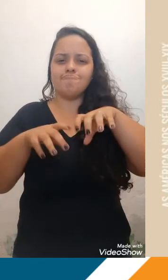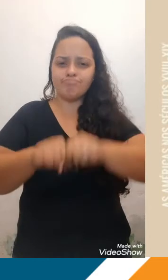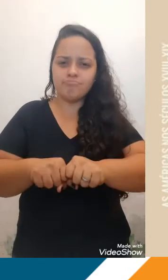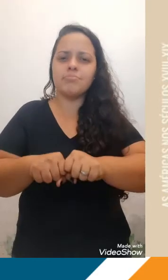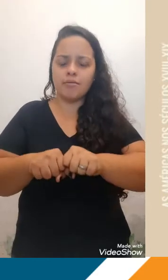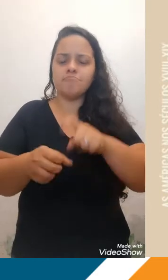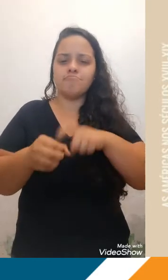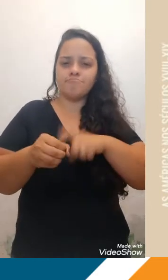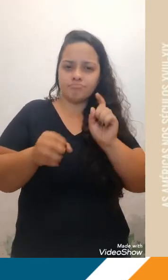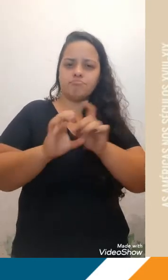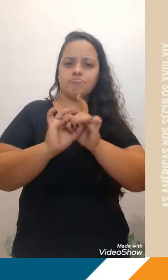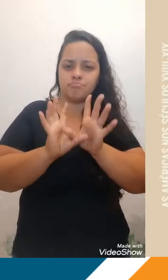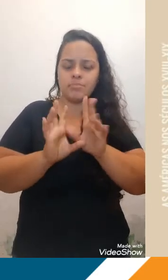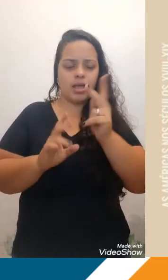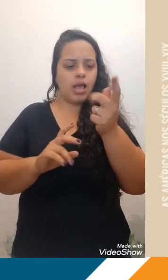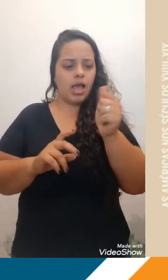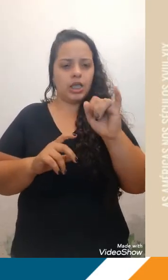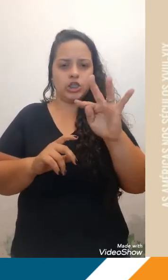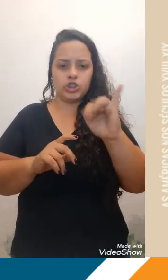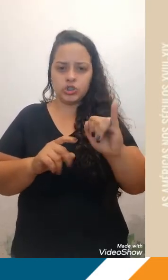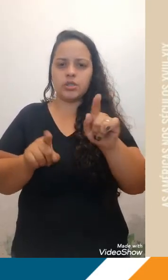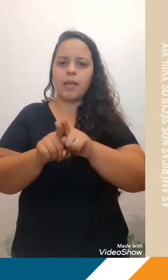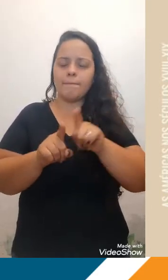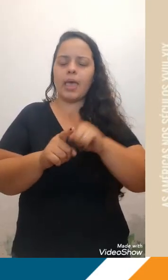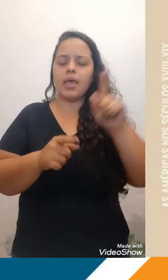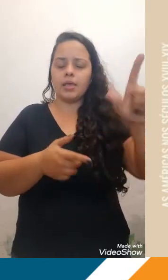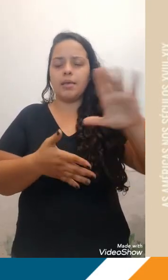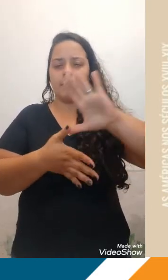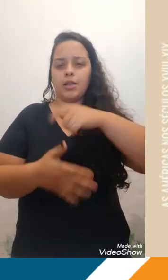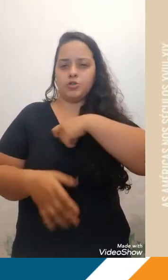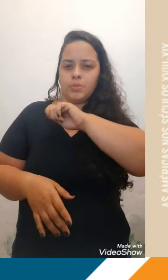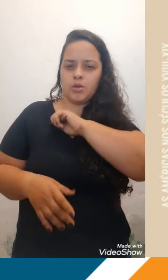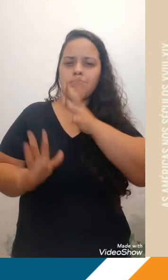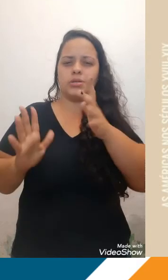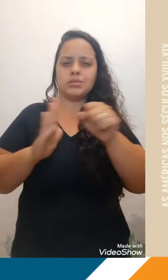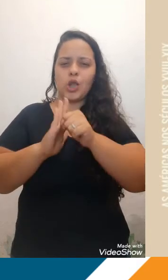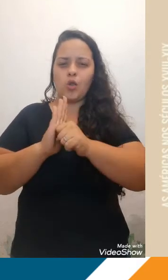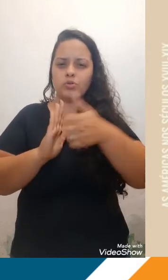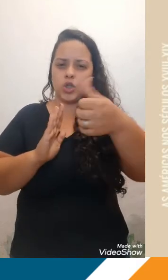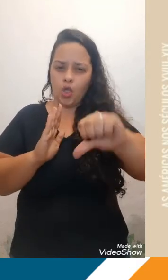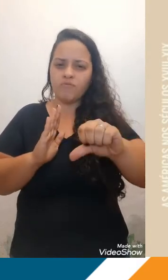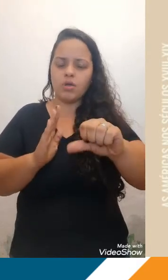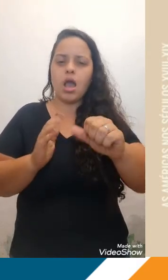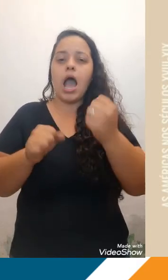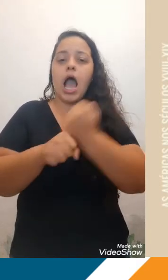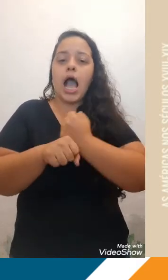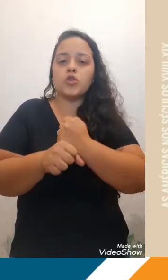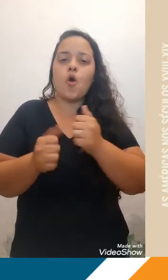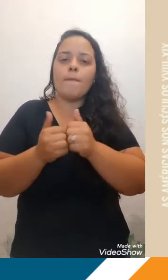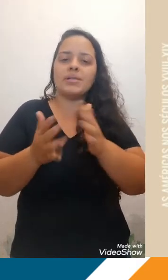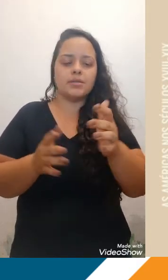das independências do Haiti e das Américas Espanholas, ocorreram no século XIX, isto é, nos anos que começaram